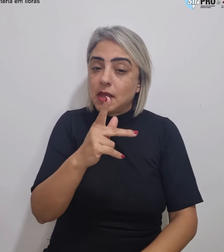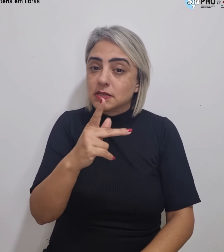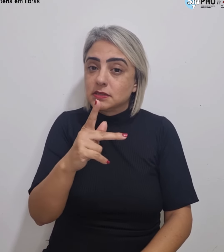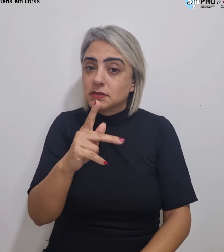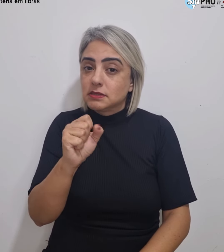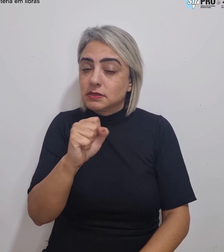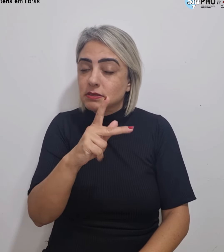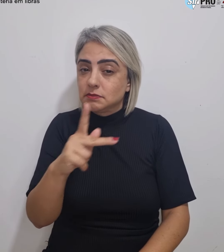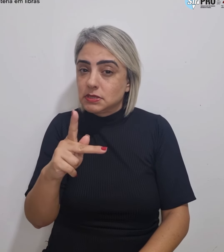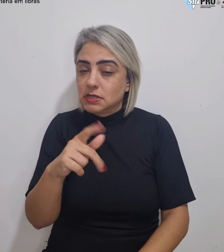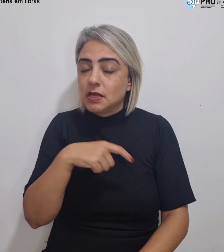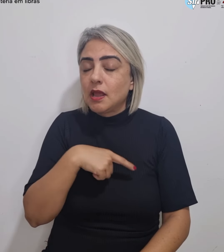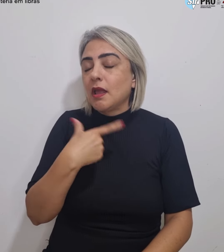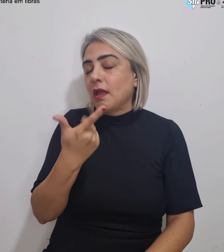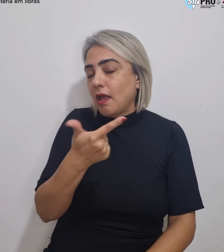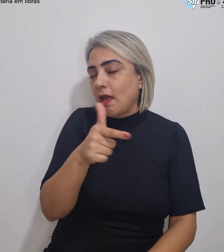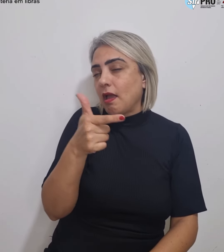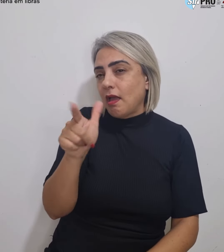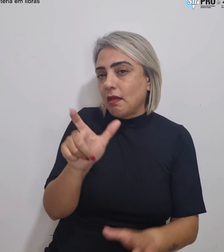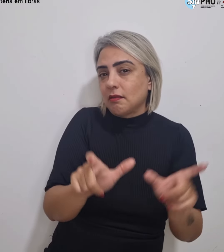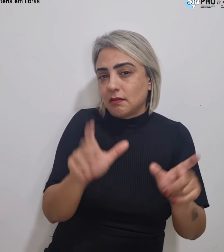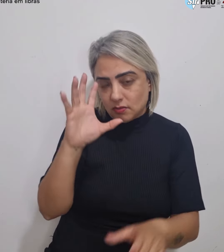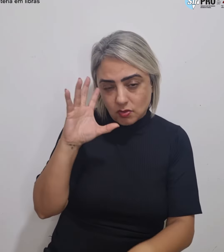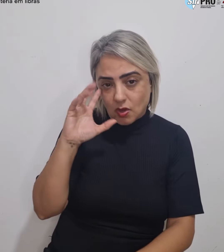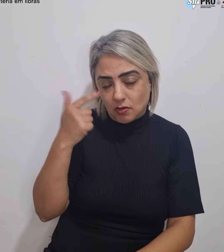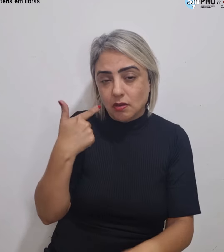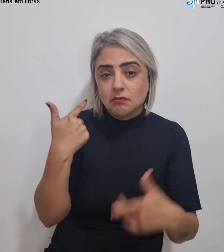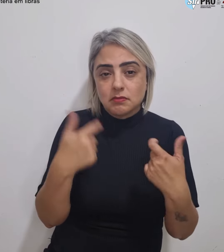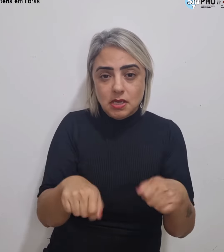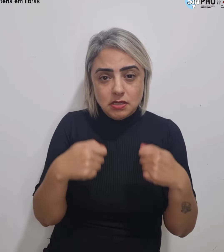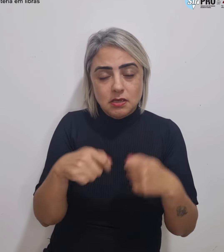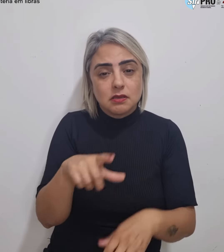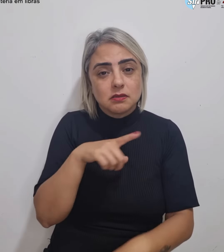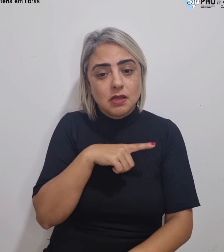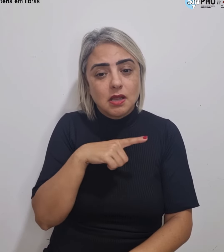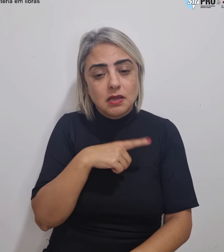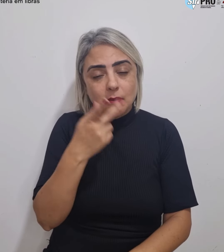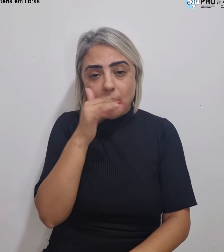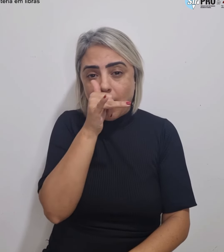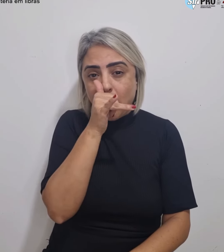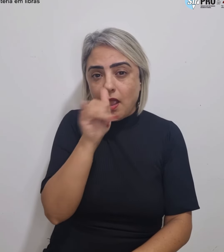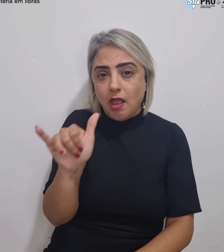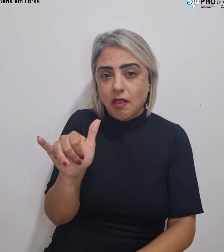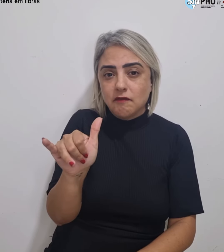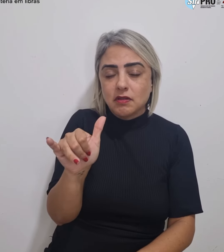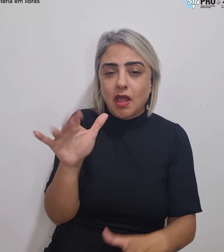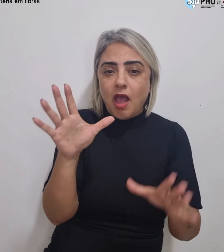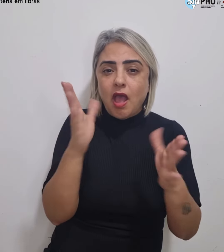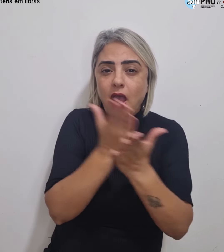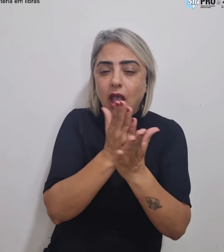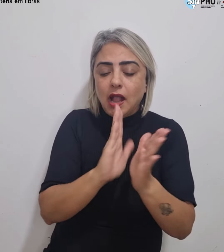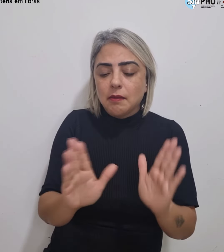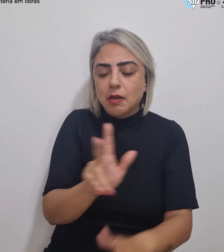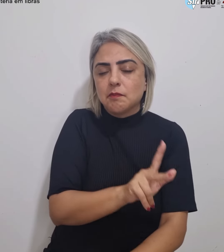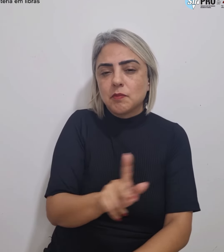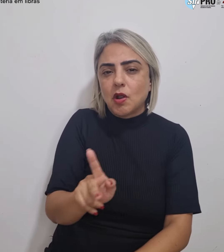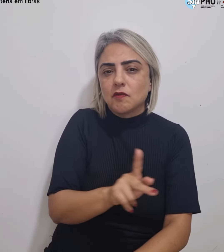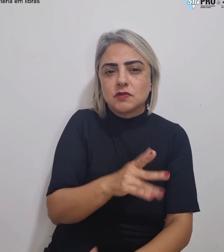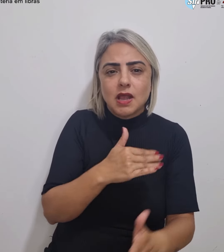Essas e outras saídas que precisamos ter para evitar o apagão de professores em todas as